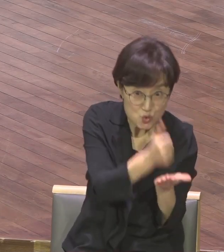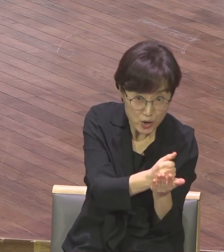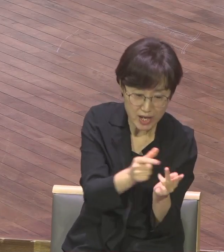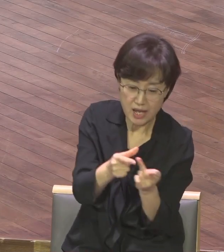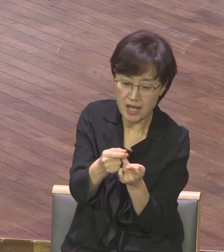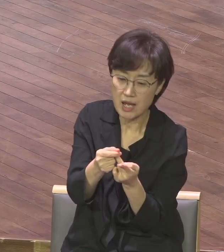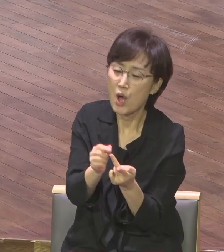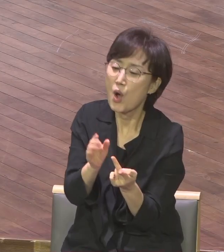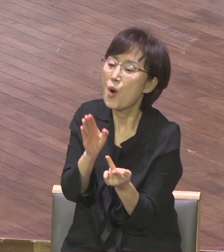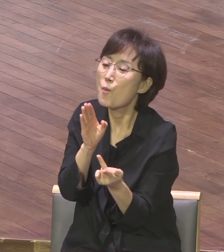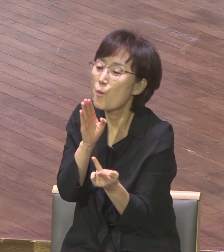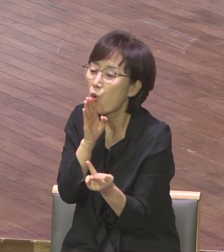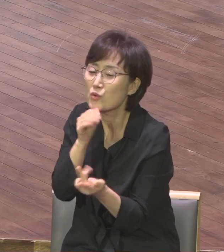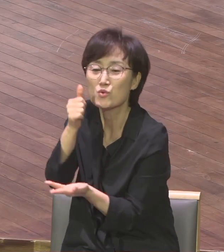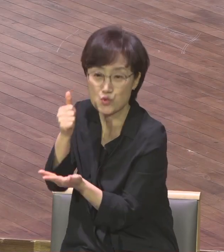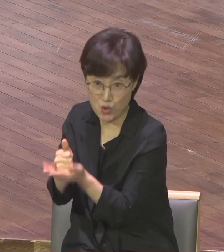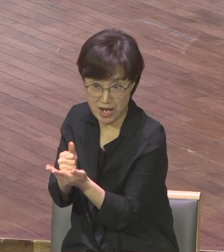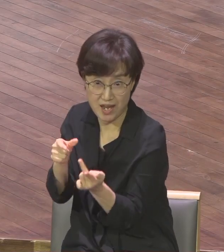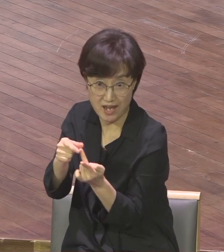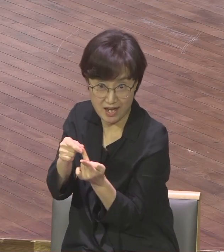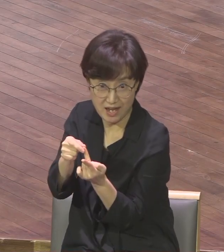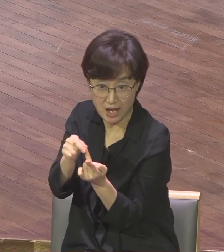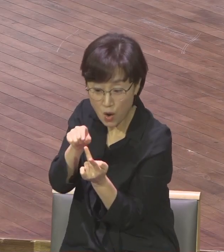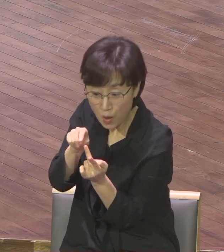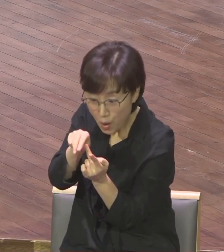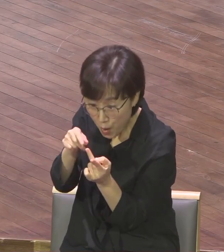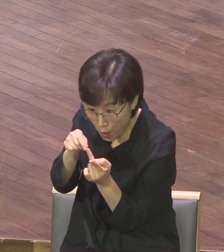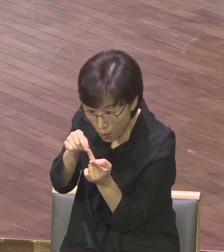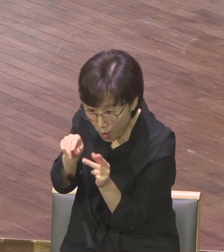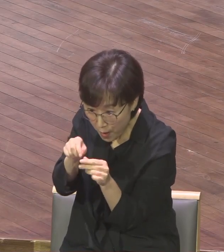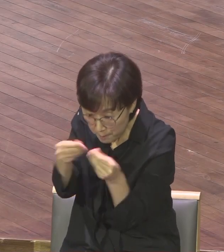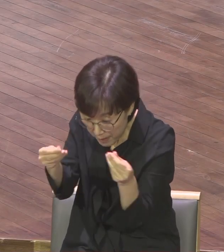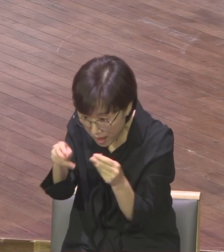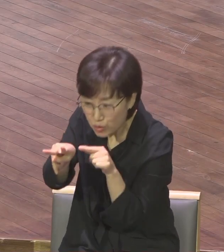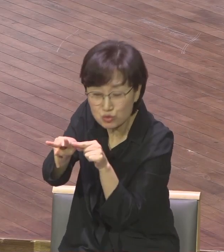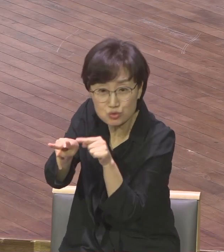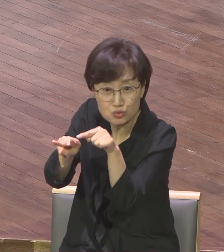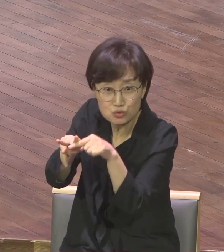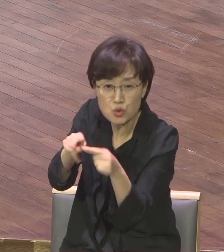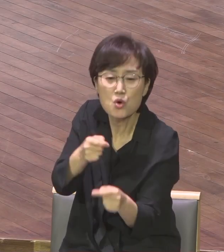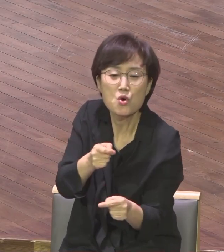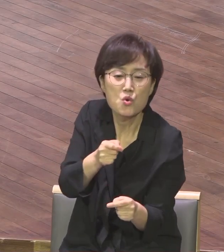본죄는 다시 대죄와 소죄로 구분을 합니다.